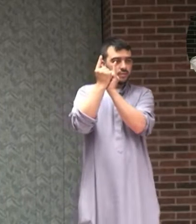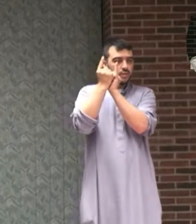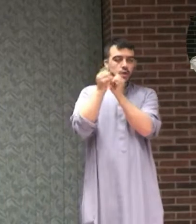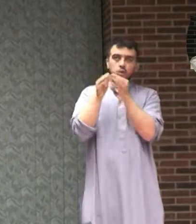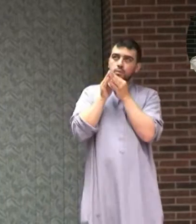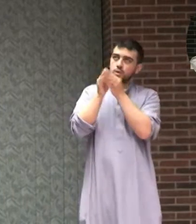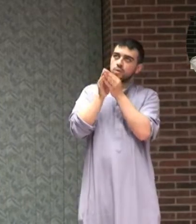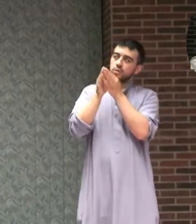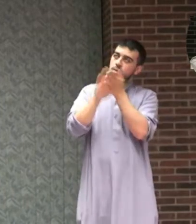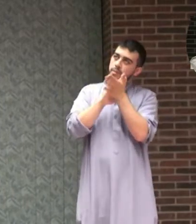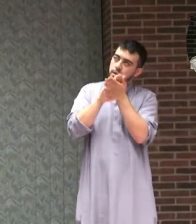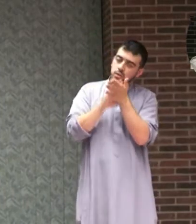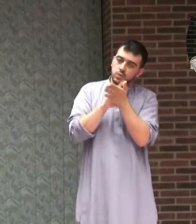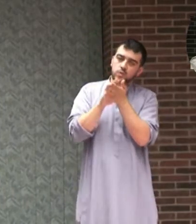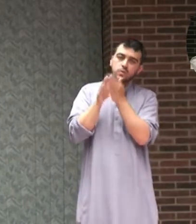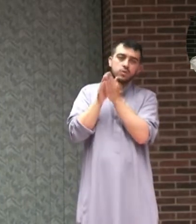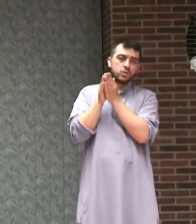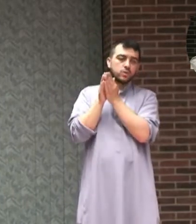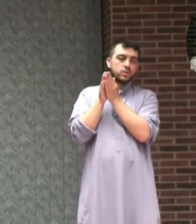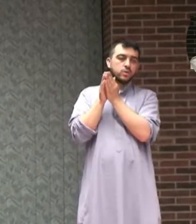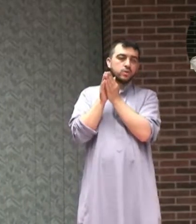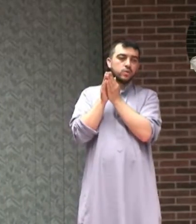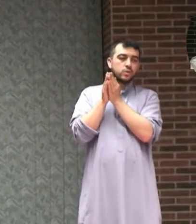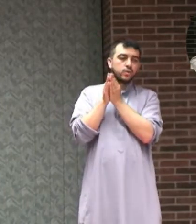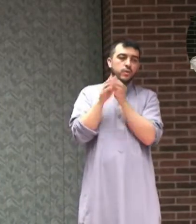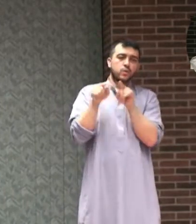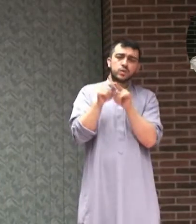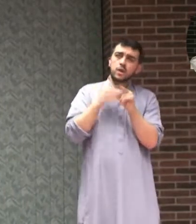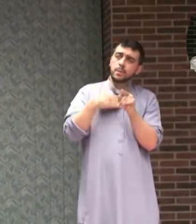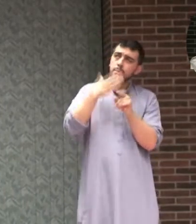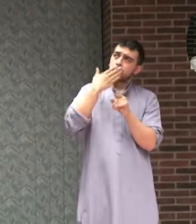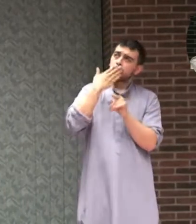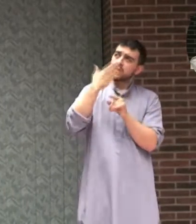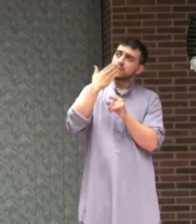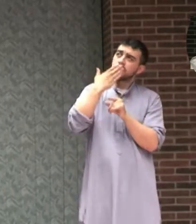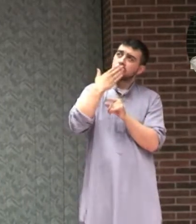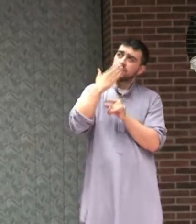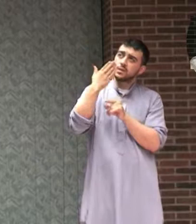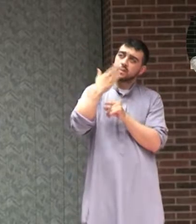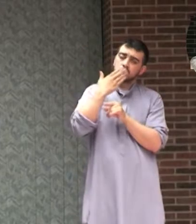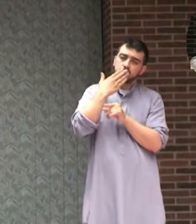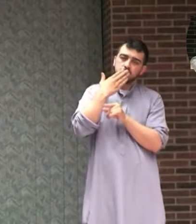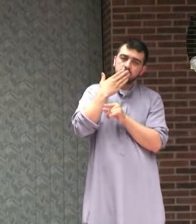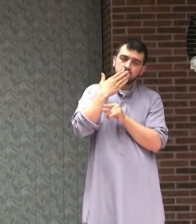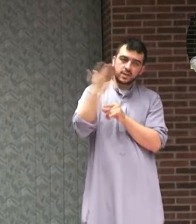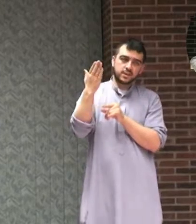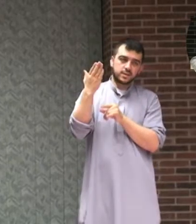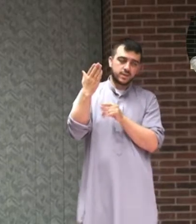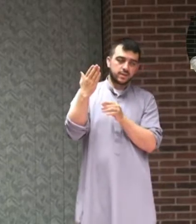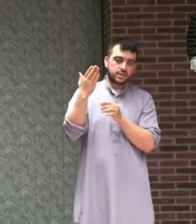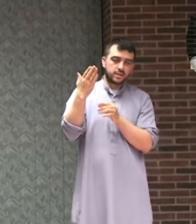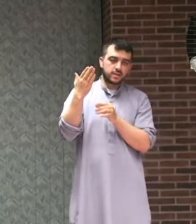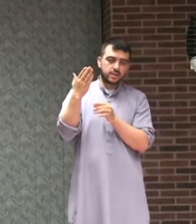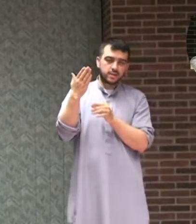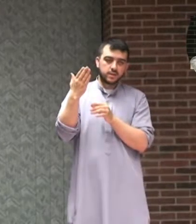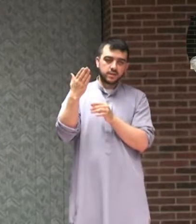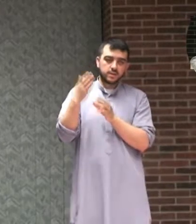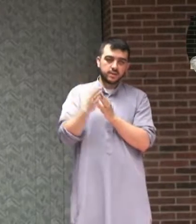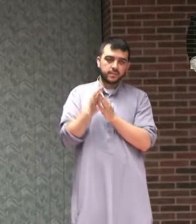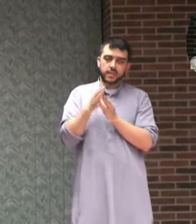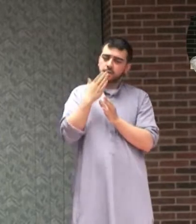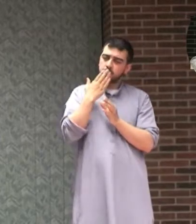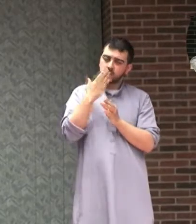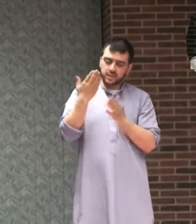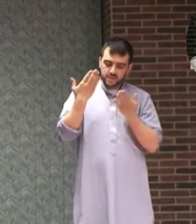travers la demande de pardon, à travers l'acte, et également nous le remercions, Allah subhanahu wa ta'ala, de nous avoir permis